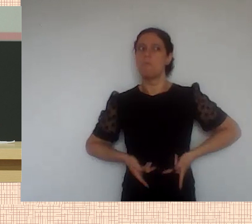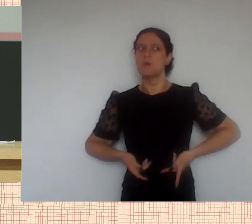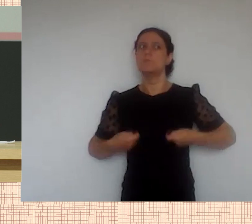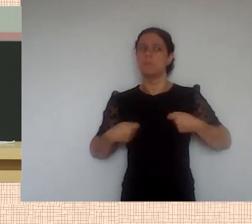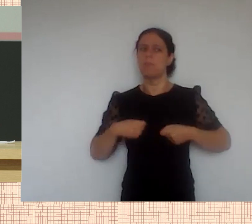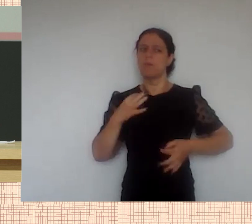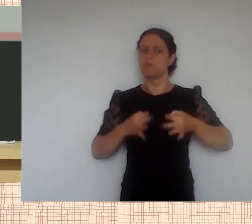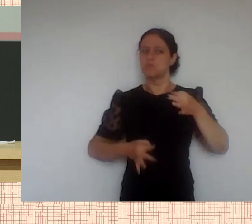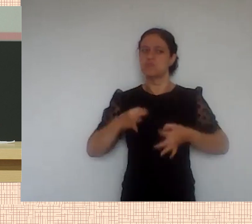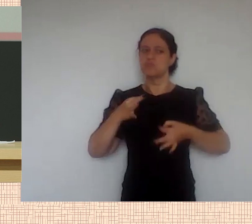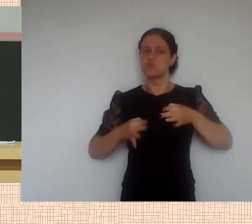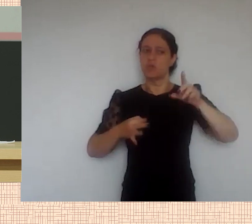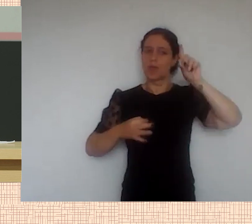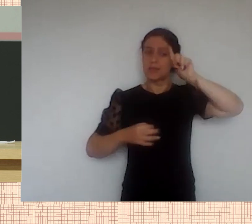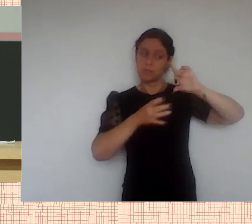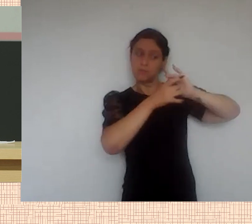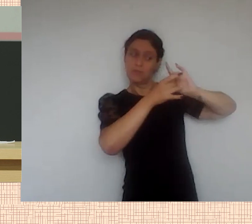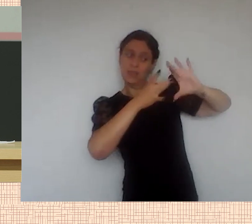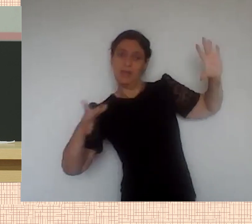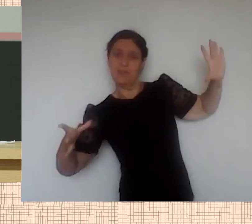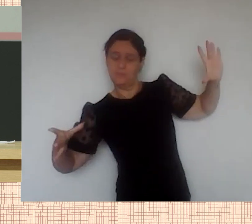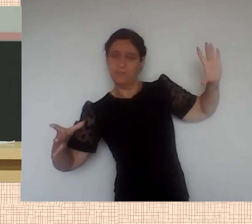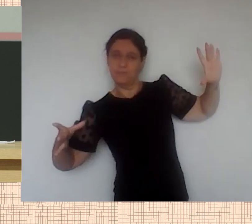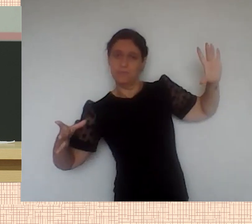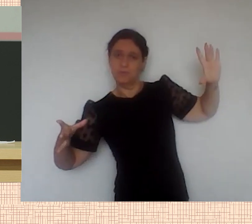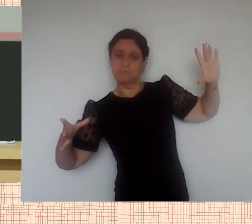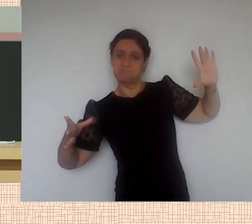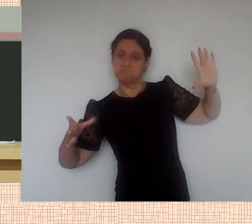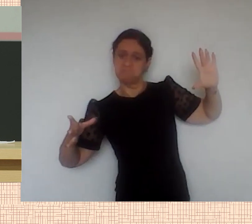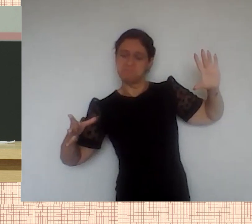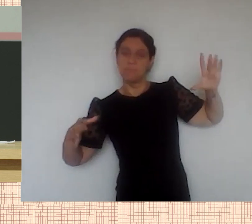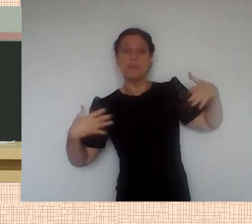Deus o que é certo, o que é errado. Então o homem